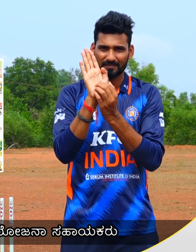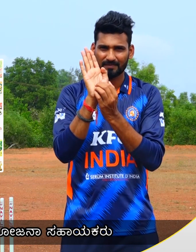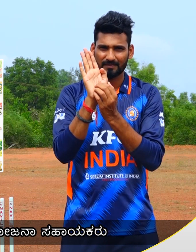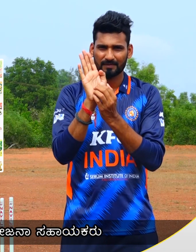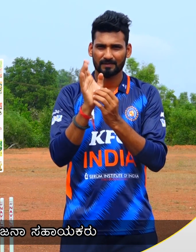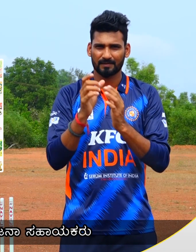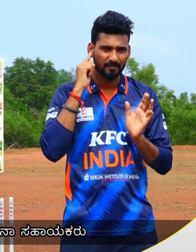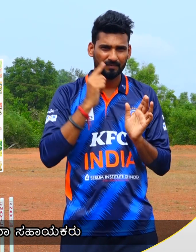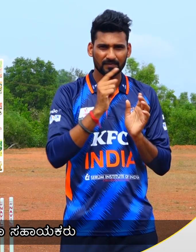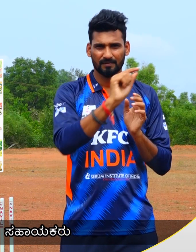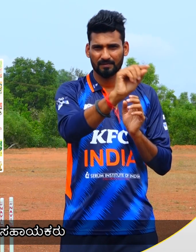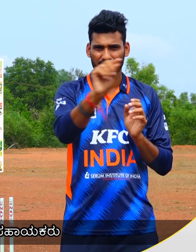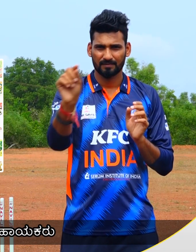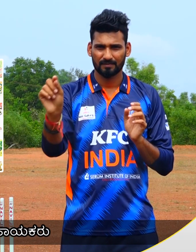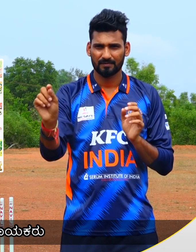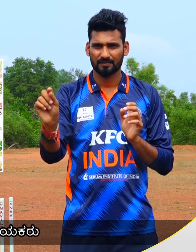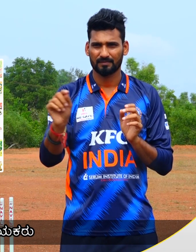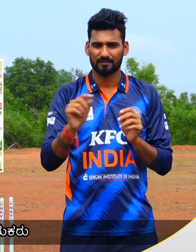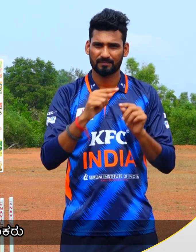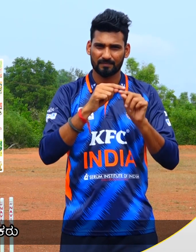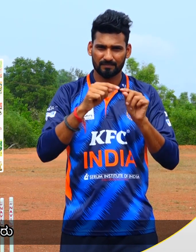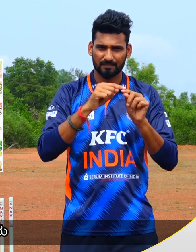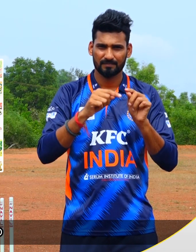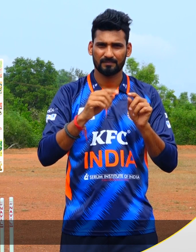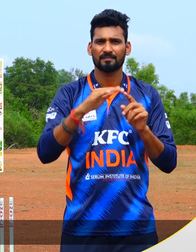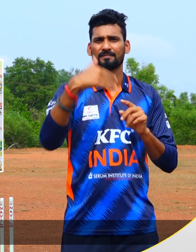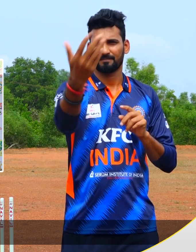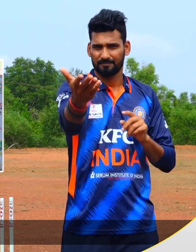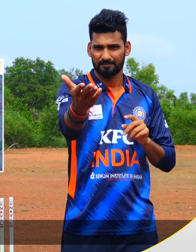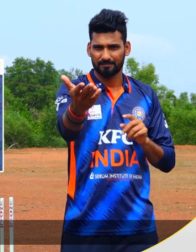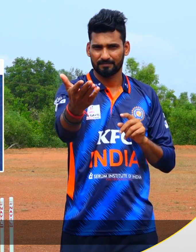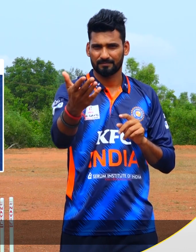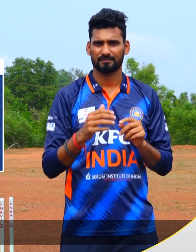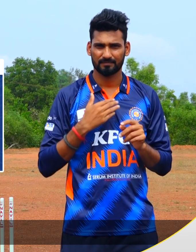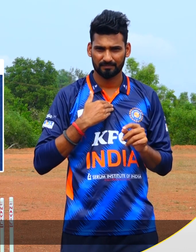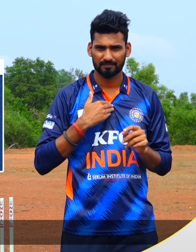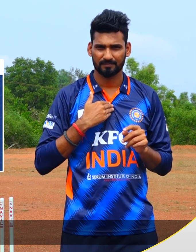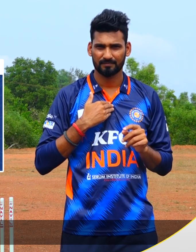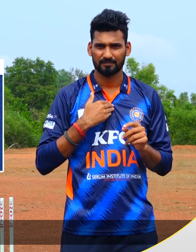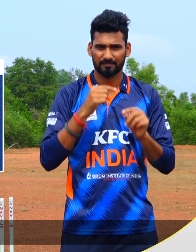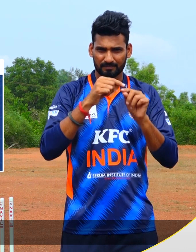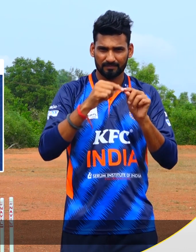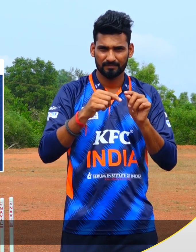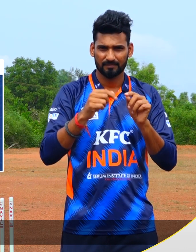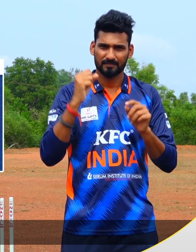ಆ್ಯಪನ್ನು ಬಳಸಬಹುದು. ಯಾವುದೇ ಮತದಾರ ಮತದಾನದಿಂದ ಹೊರಗುಳಿಯಬಾರದು. ನನ್ನ ಮತ ನನ್ನ ಹೆಮ್ಮೆ.